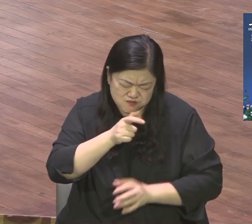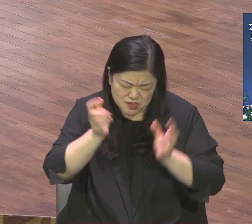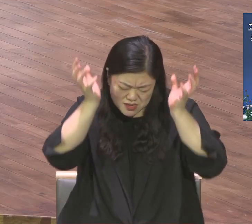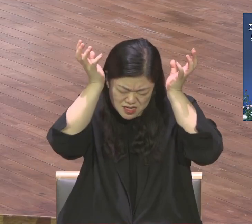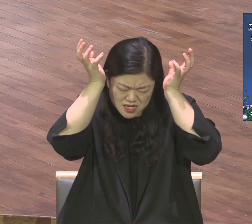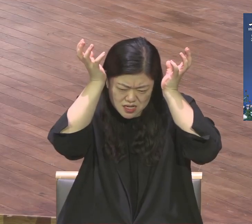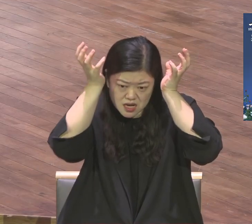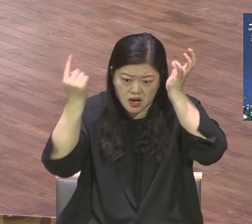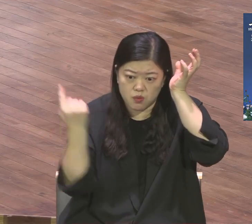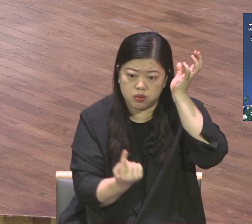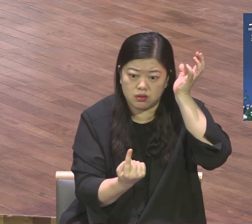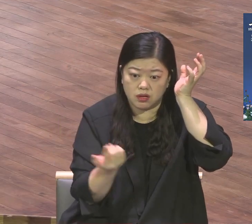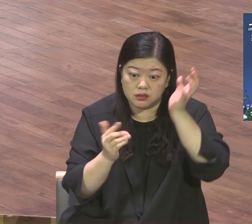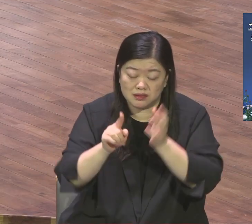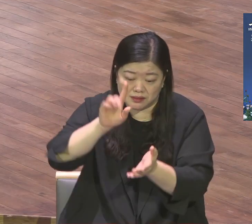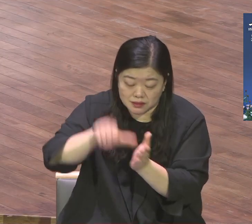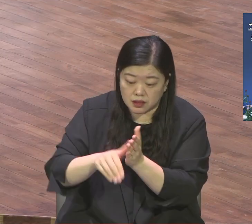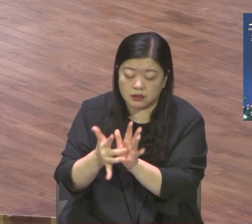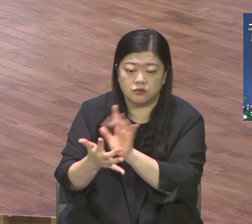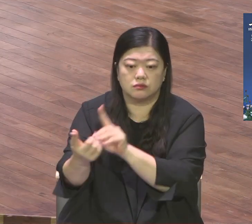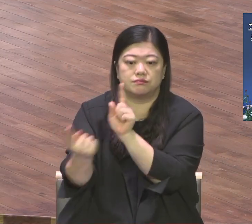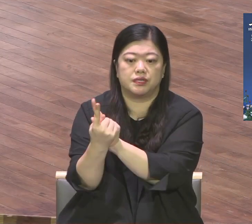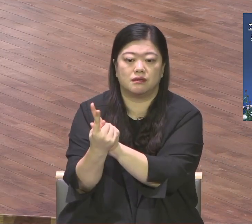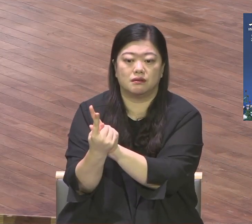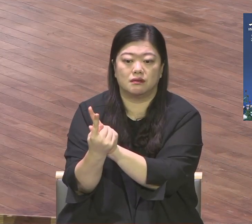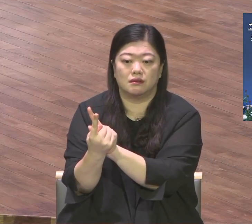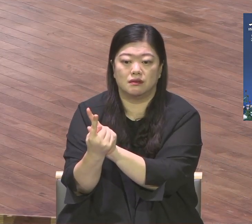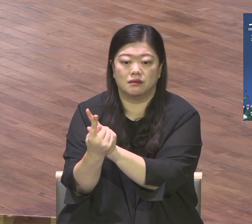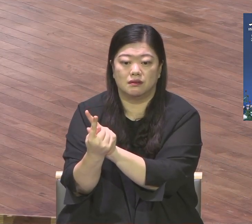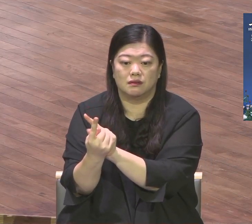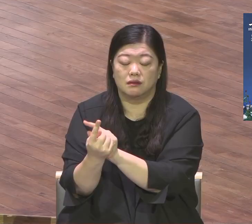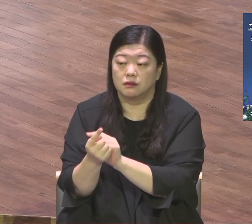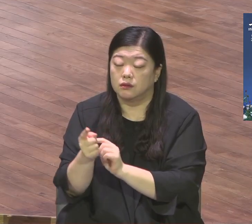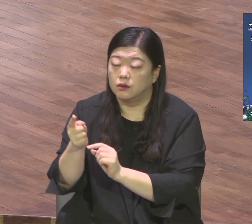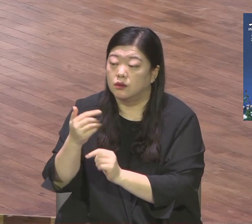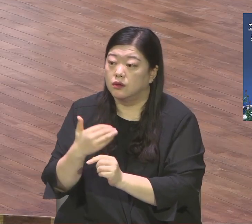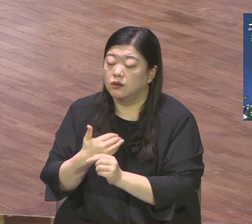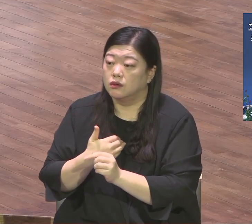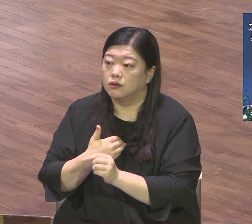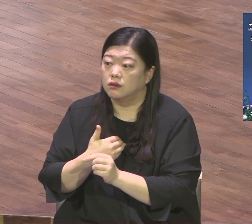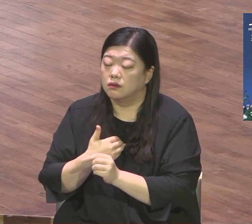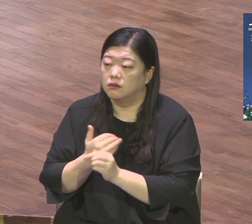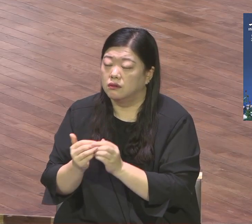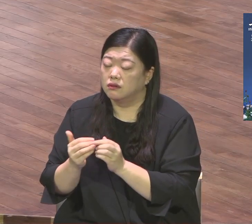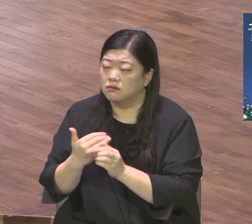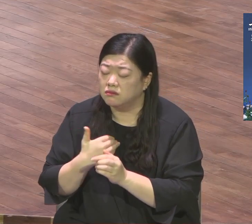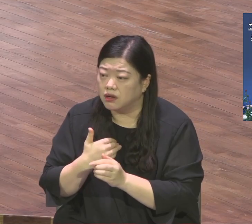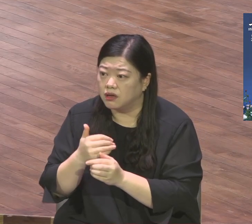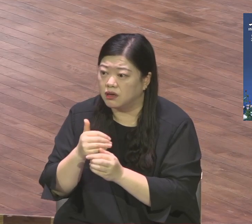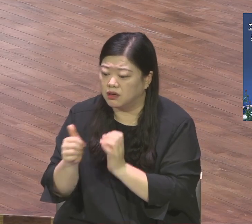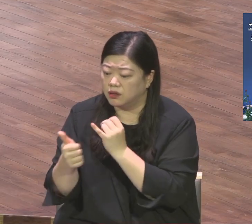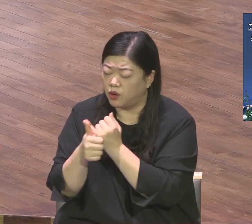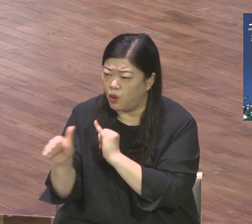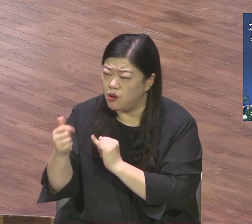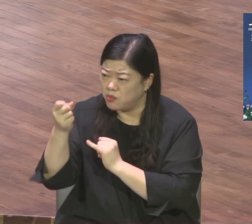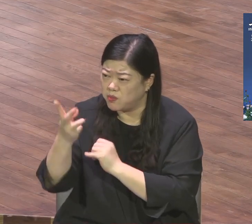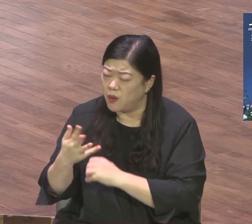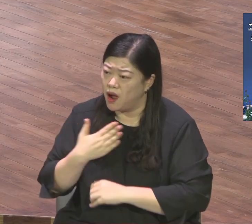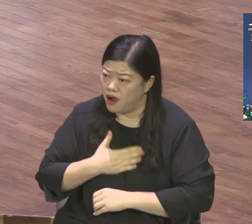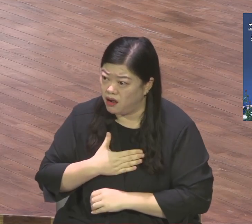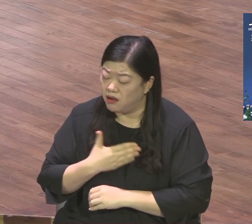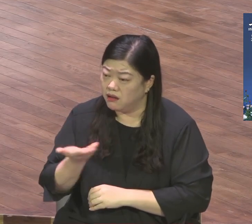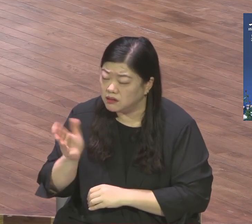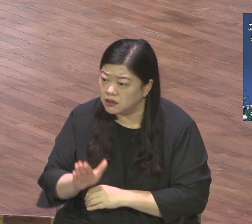필요합니까? 그게 무슨 용어가 필요합니까? 내가 예수를 만났다는데, 내가